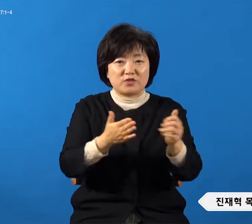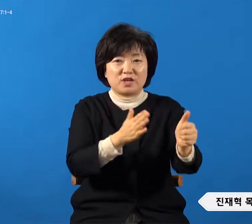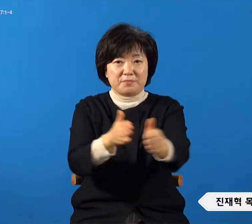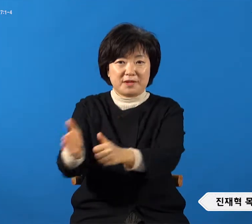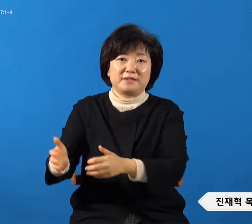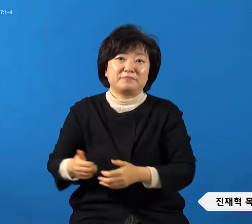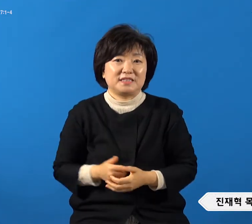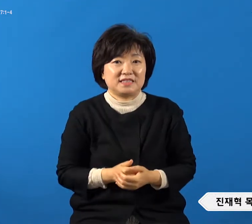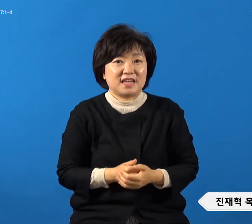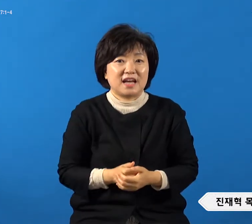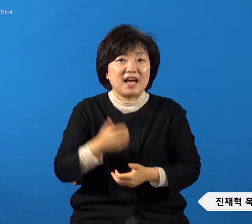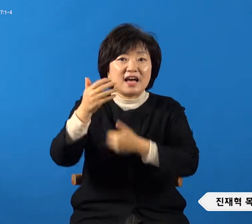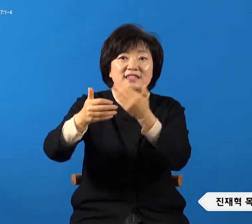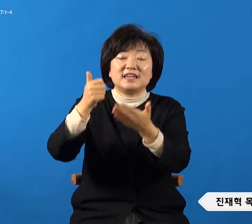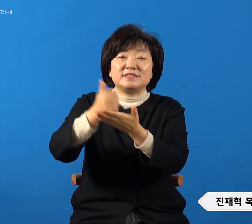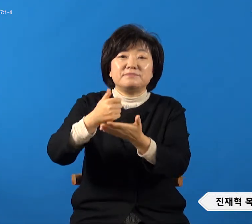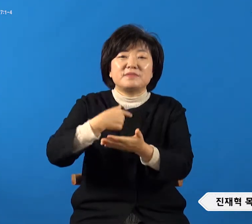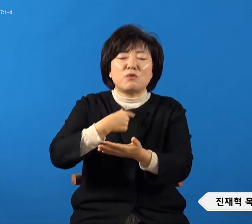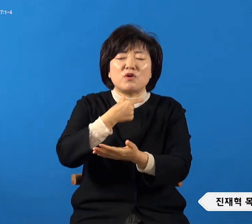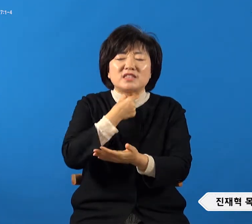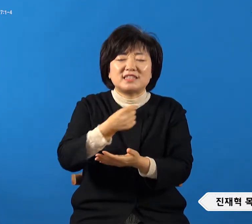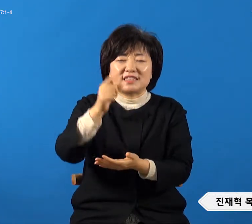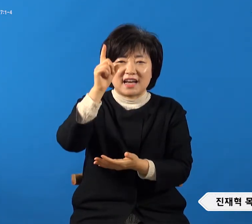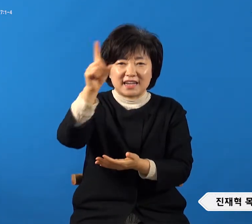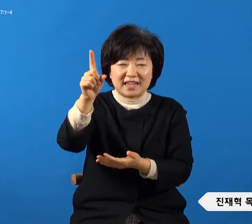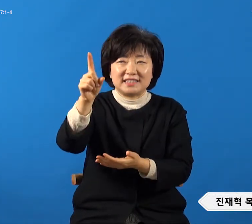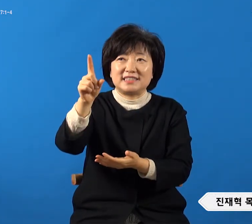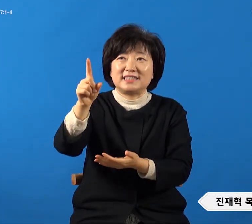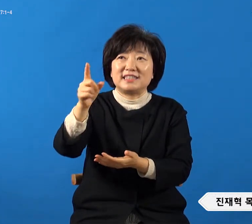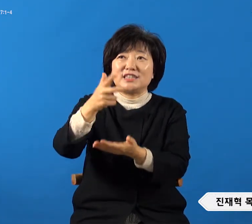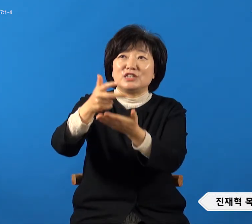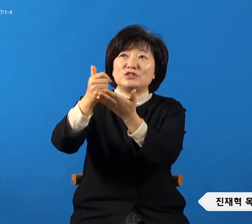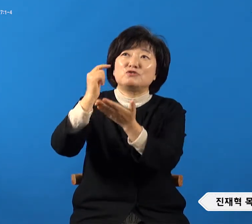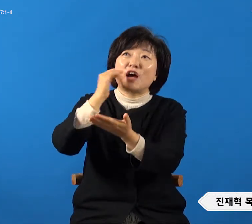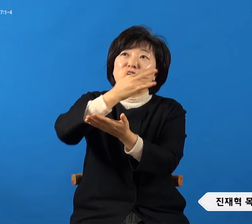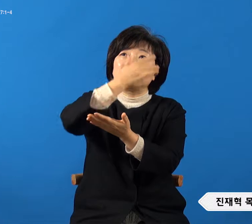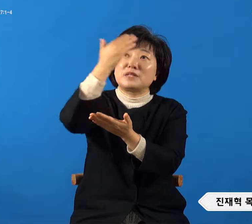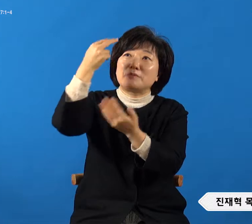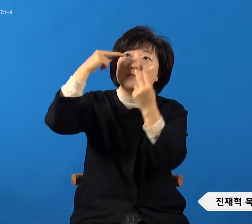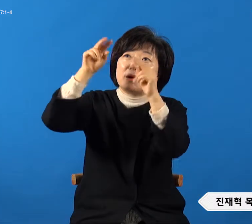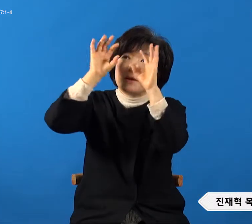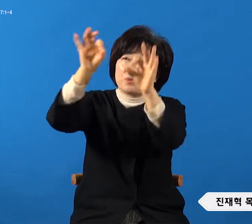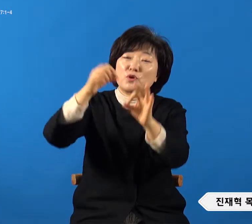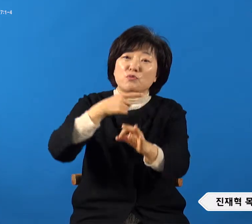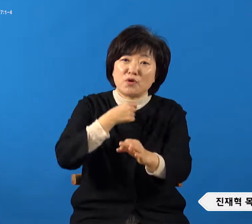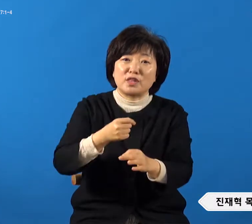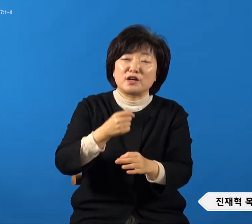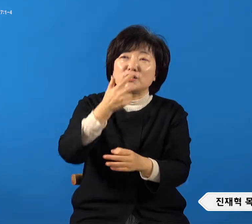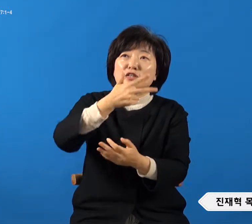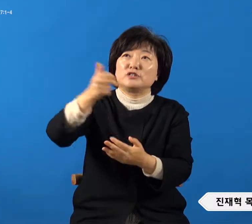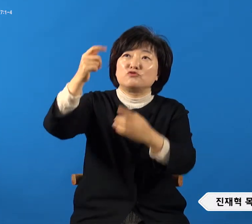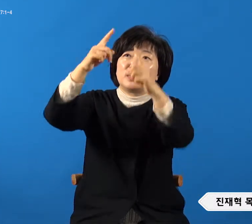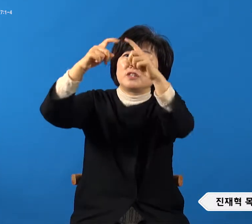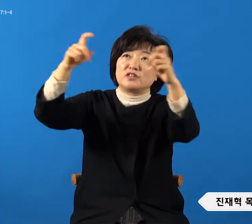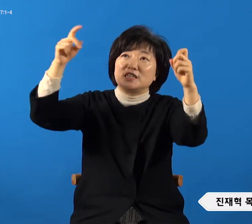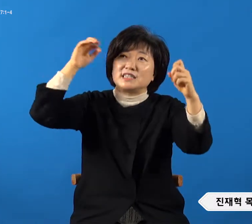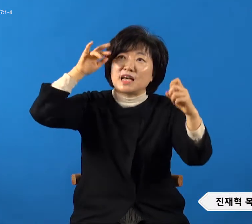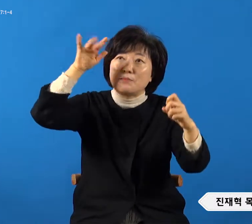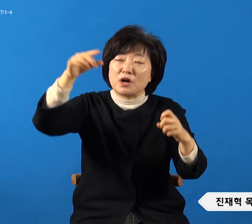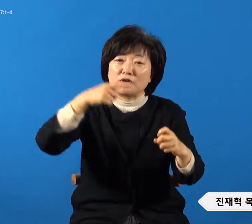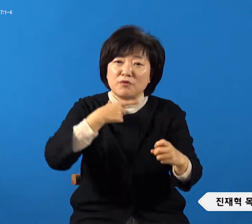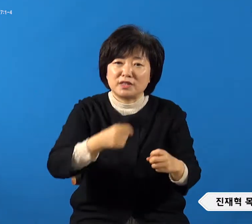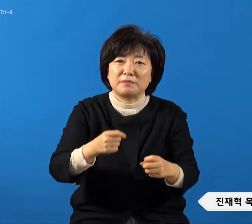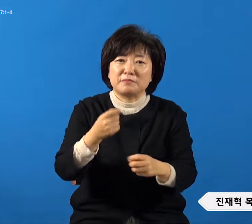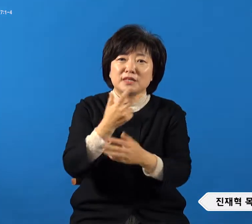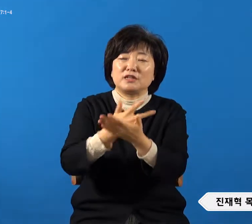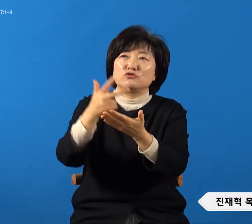원합니다. 하나님, 내가 원하는 한 가지, 내가 주님의 아름다움을 바라보기를 원하며 주의 전을 사모하기를 원하며